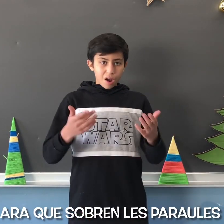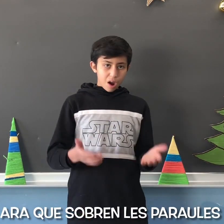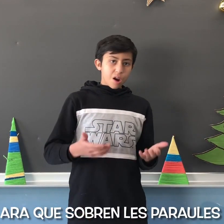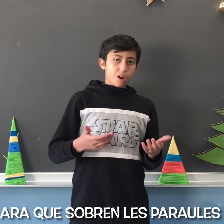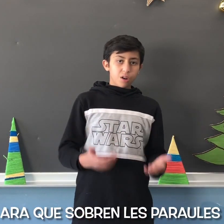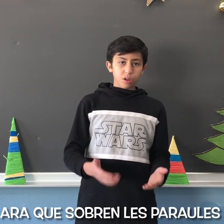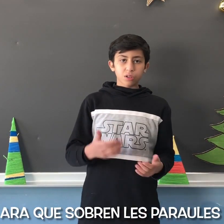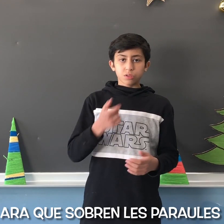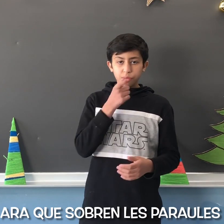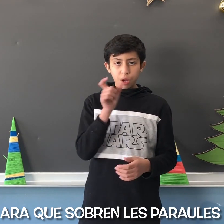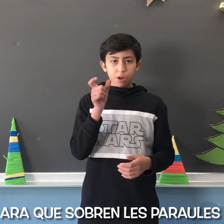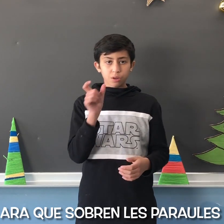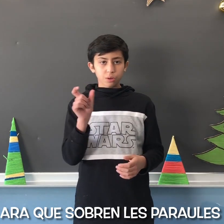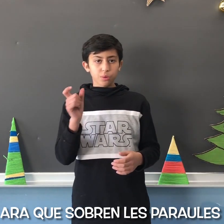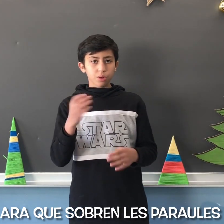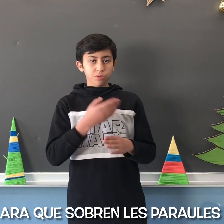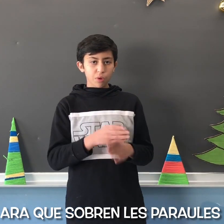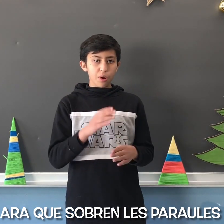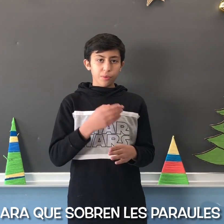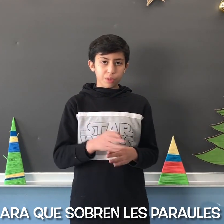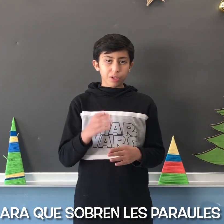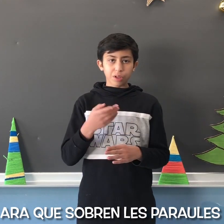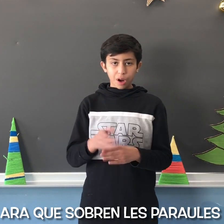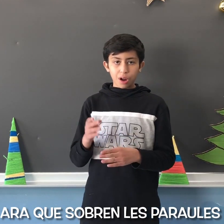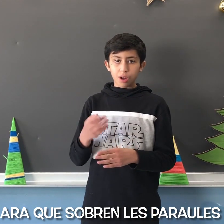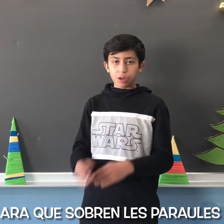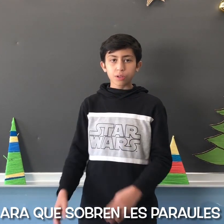Ara que s'obren les paraules.